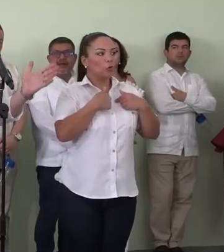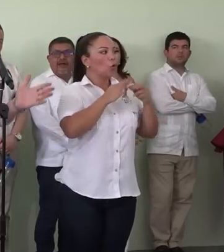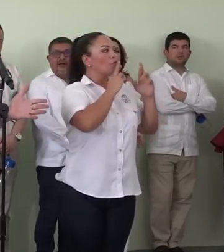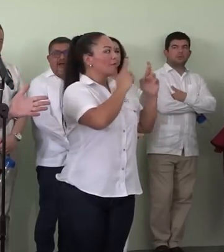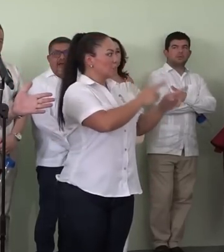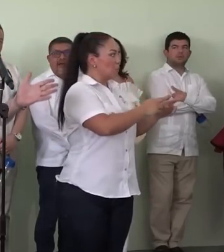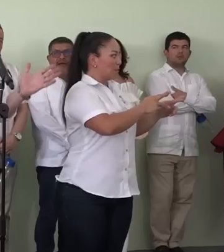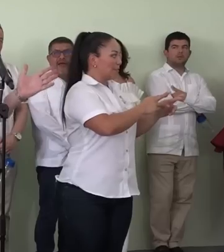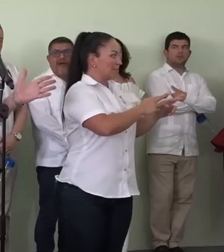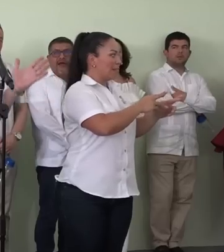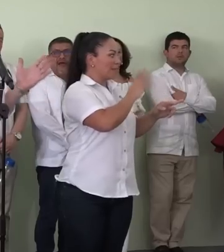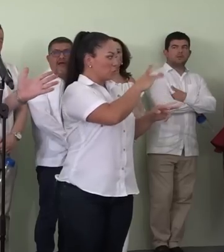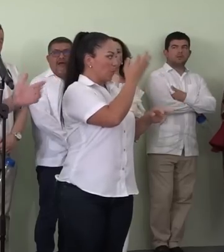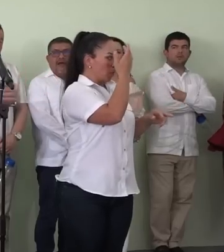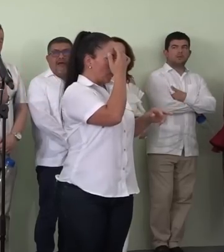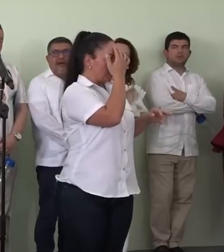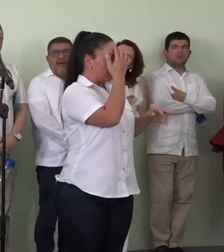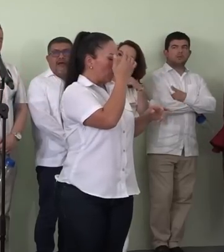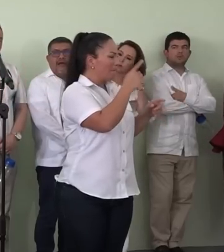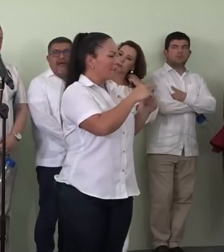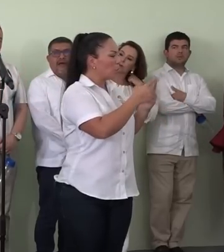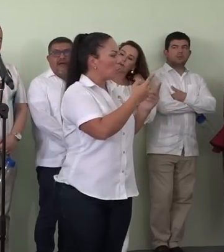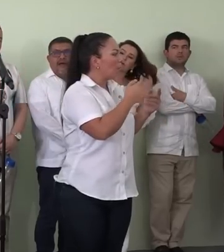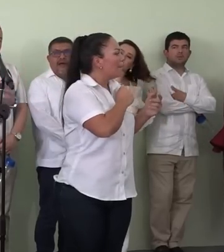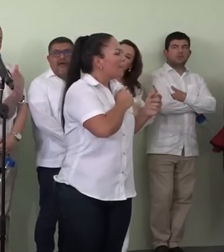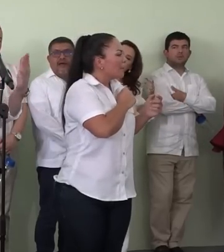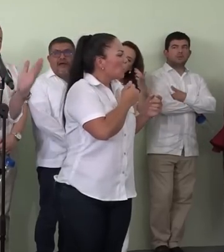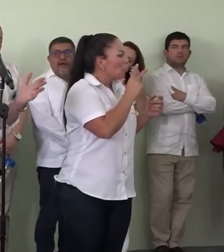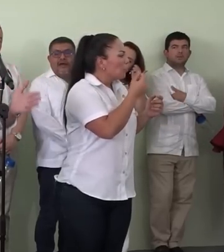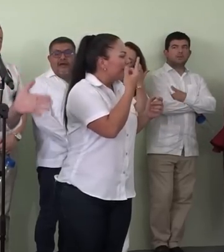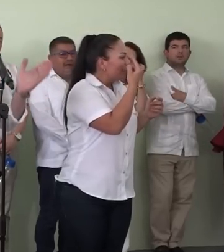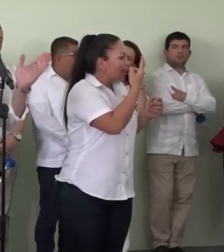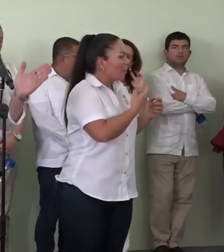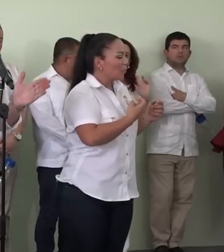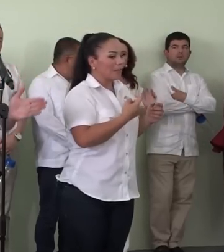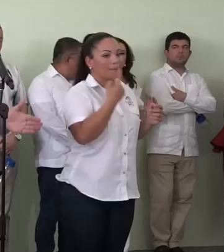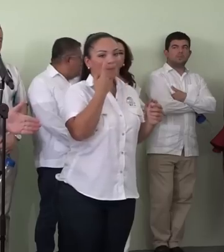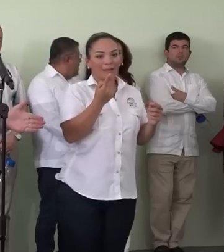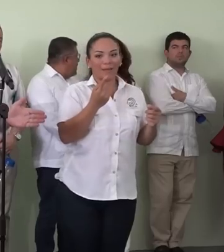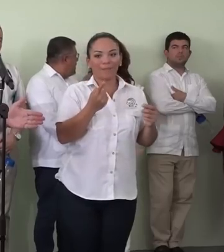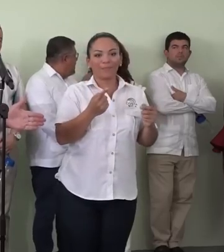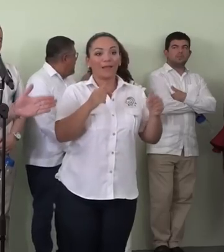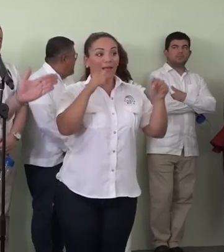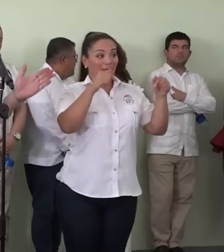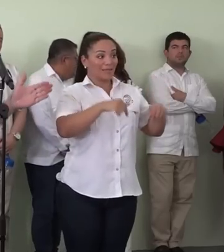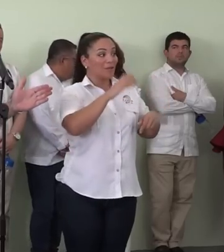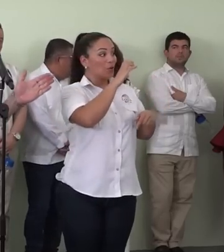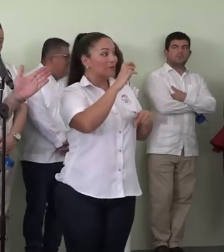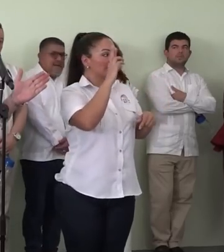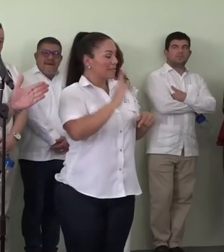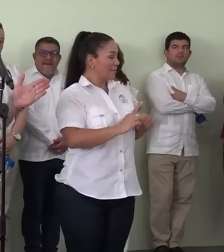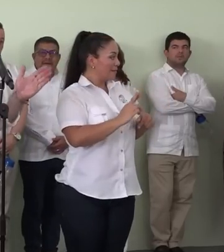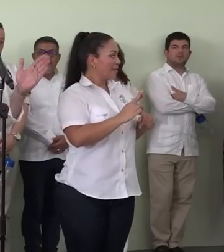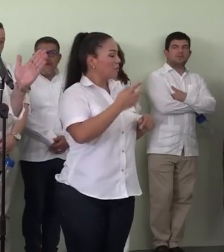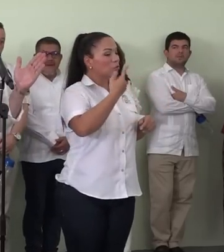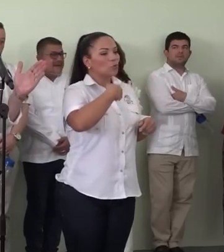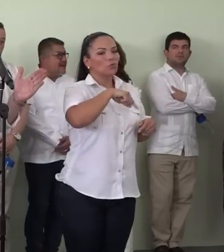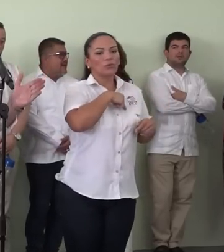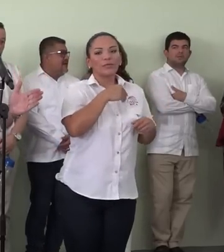de su preocupación, porque no vi la pregunta, con todo respeto. Sí, señor. Vea, en Costa Rica nosotros tenemos